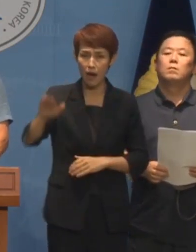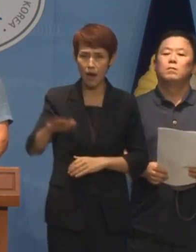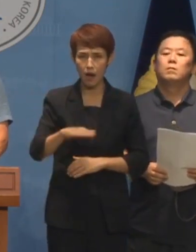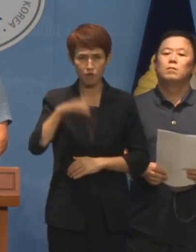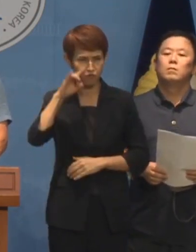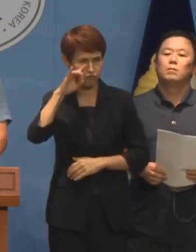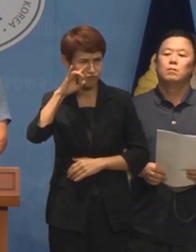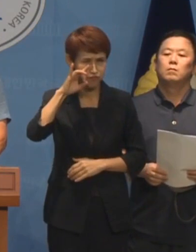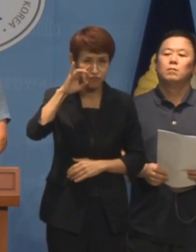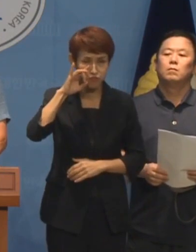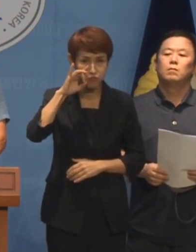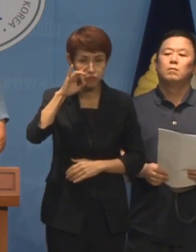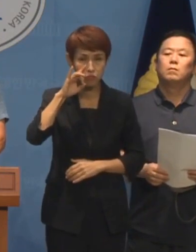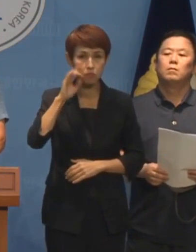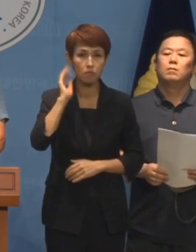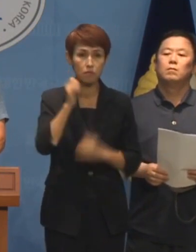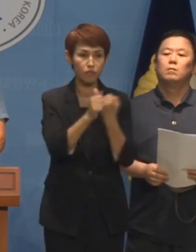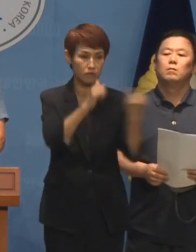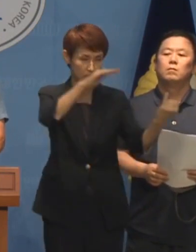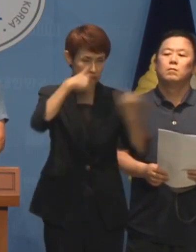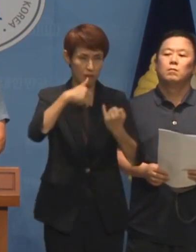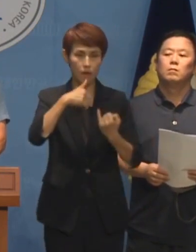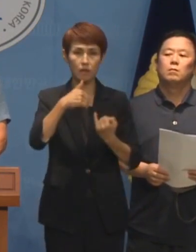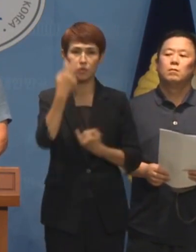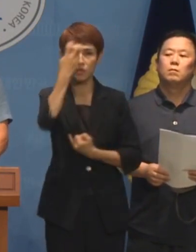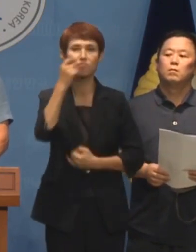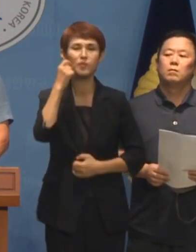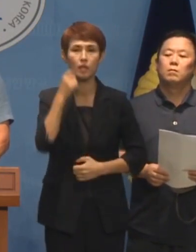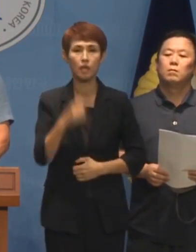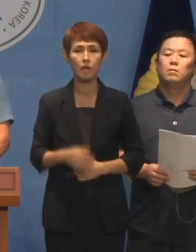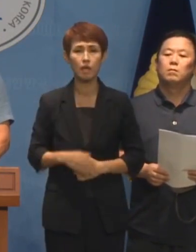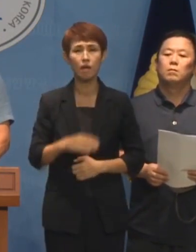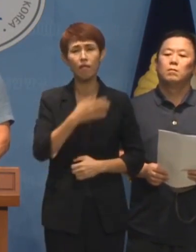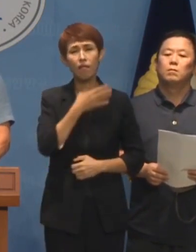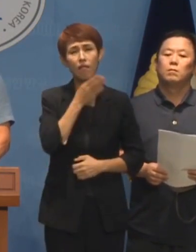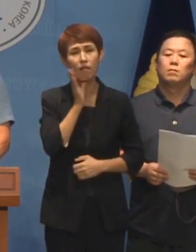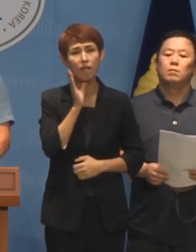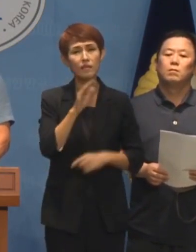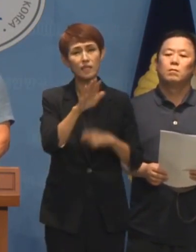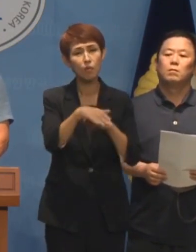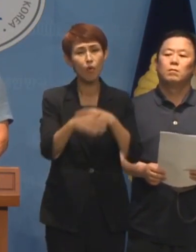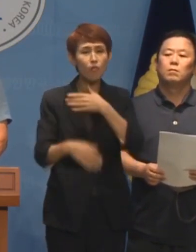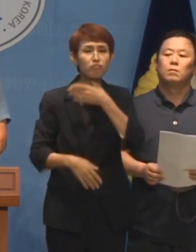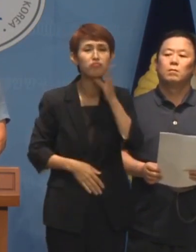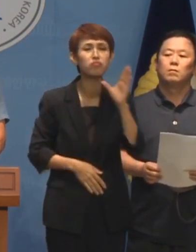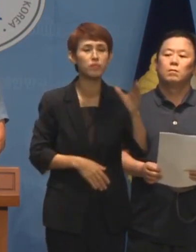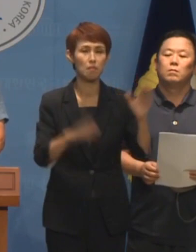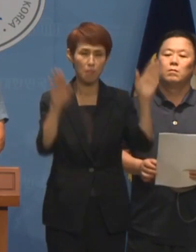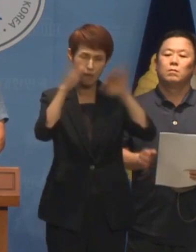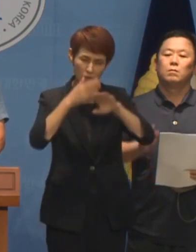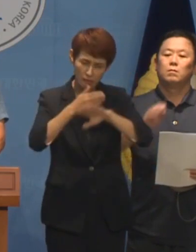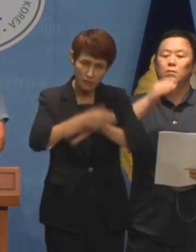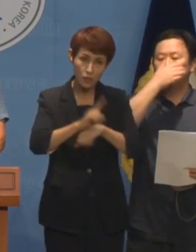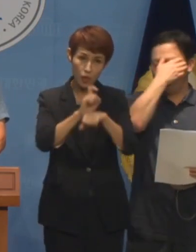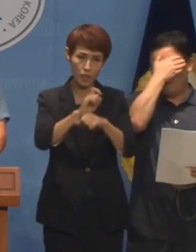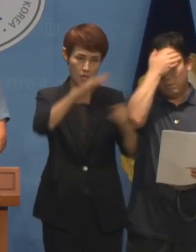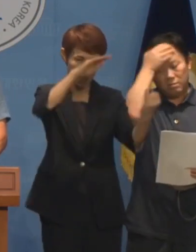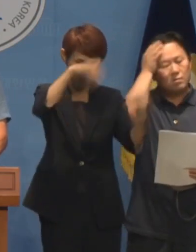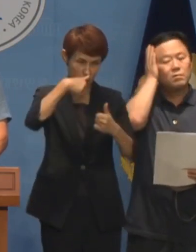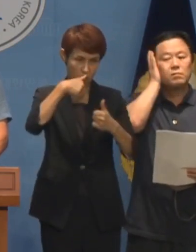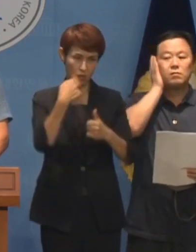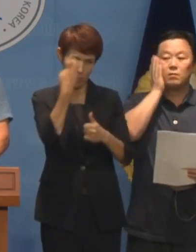못하는 사람들이 시골 어르신들은 불러서 밤 11시까지 이렇게 조사를 하는 것이 형평에 맞습니까?